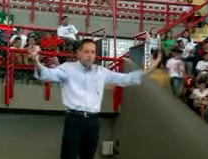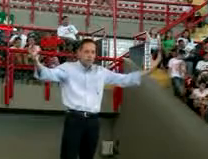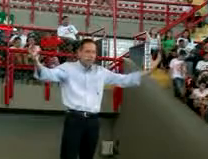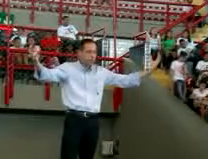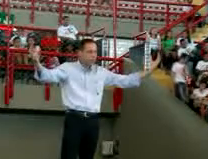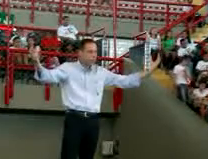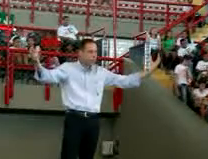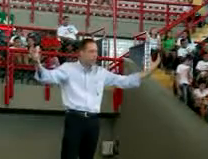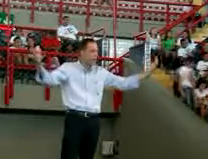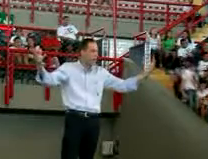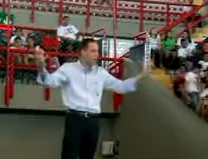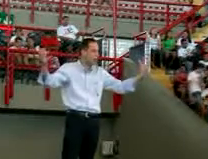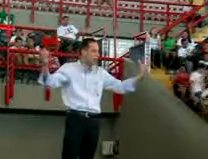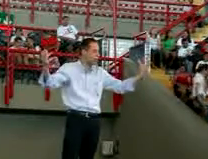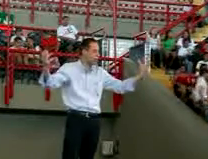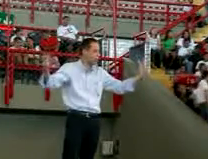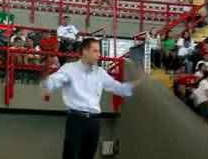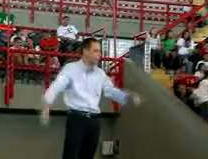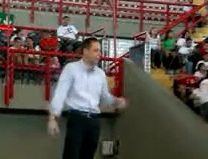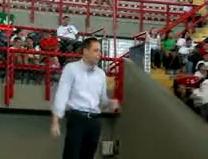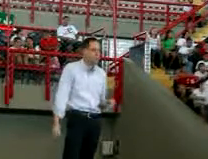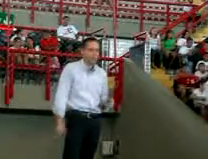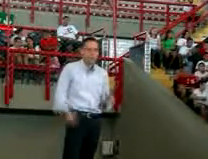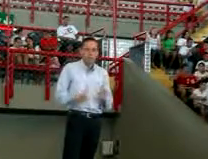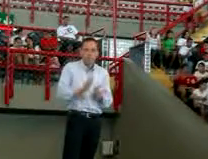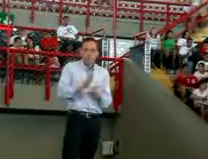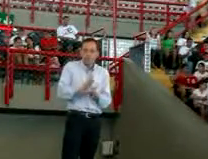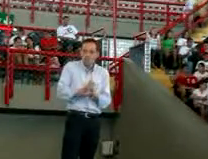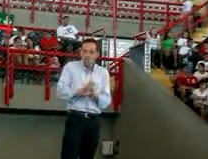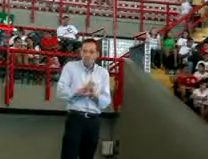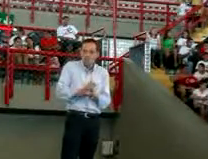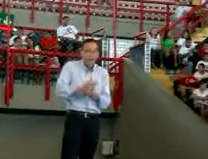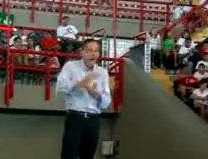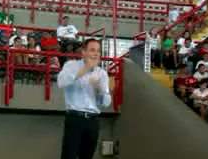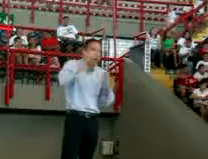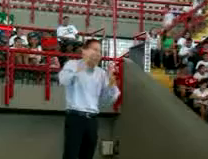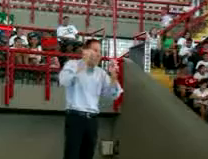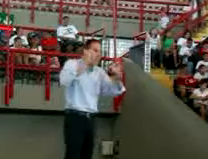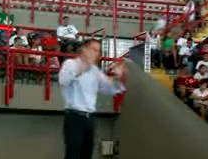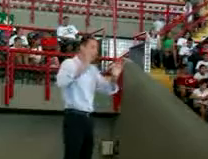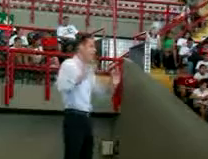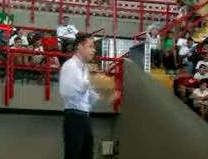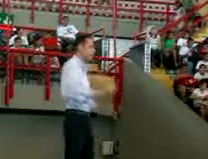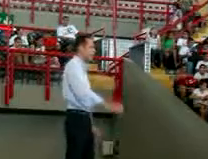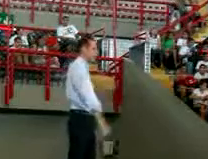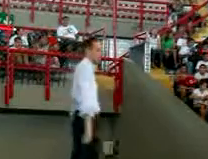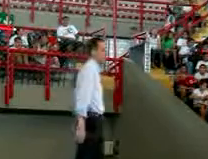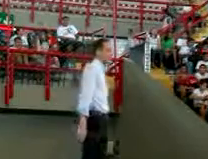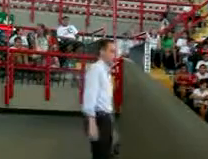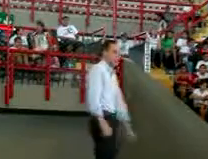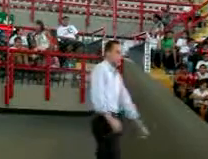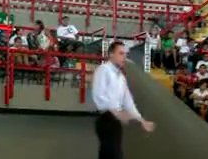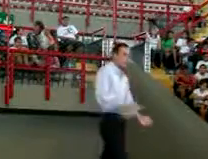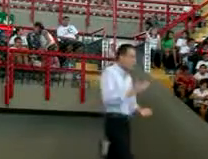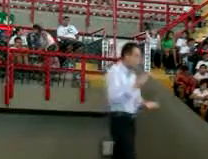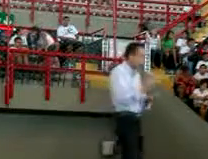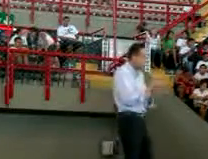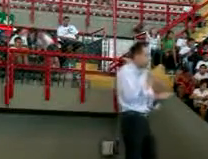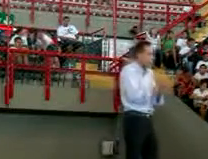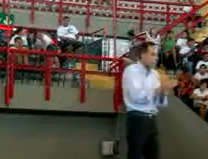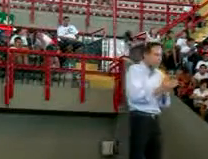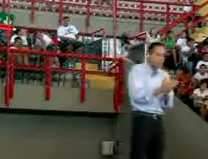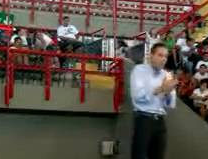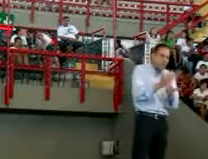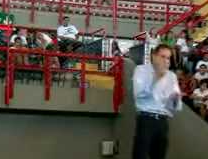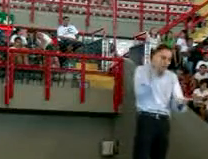Argentina, disputando pela região da Cisplatina. Meu amigo, agradeça não ter tido essa guerra. Se tivesse